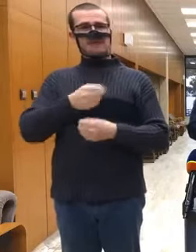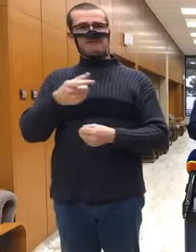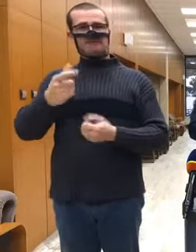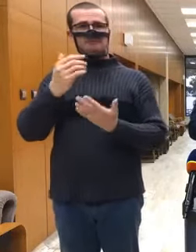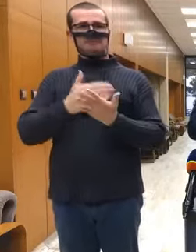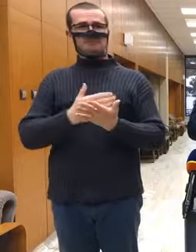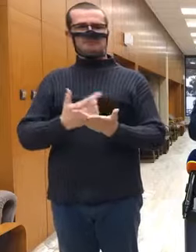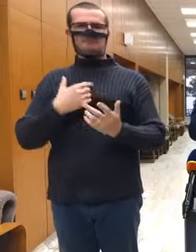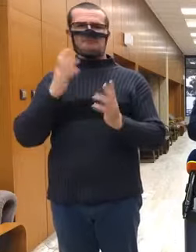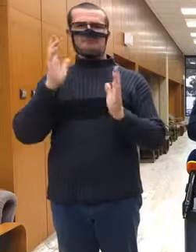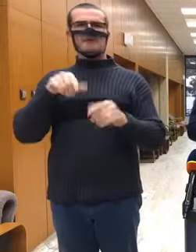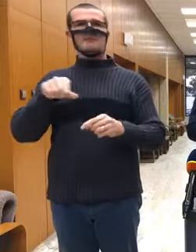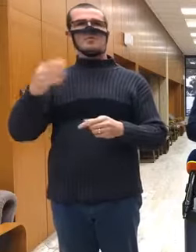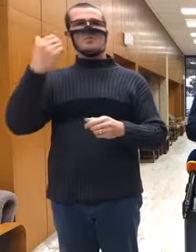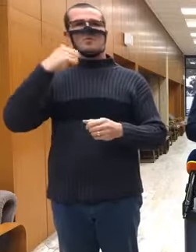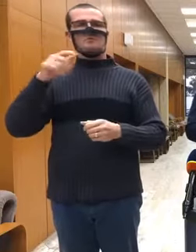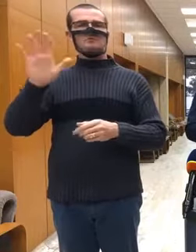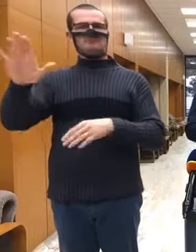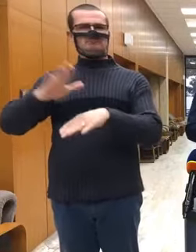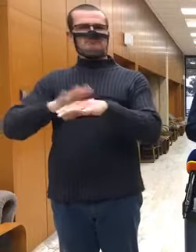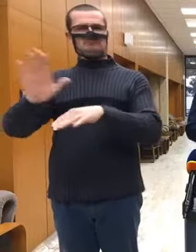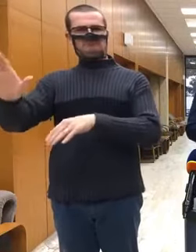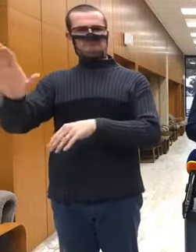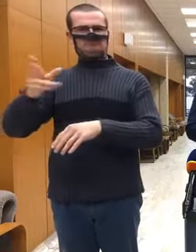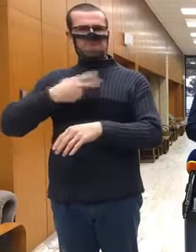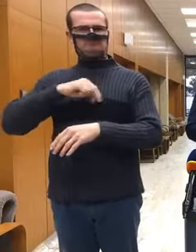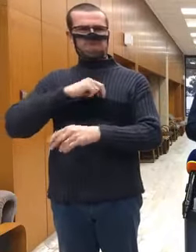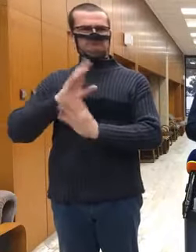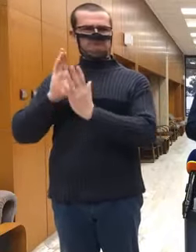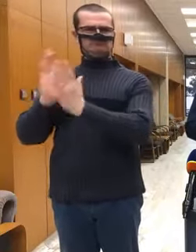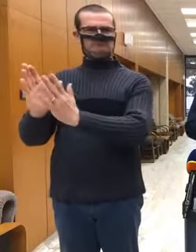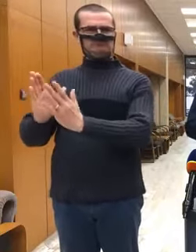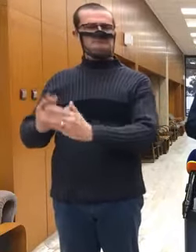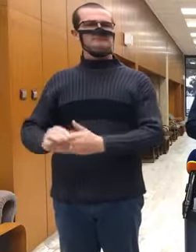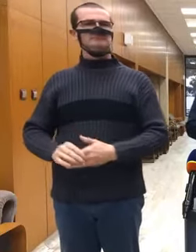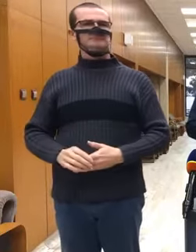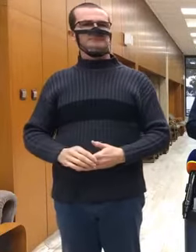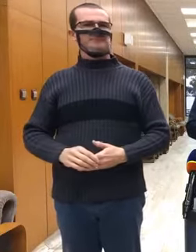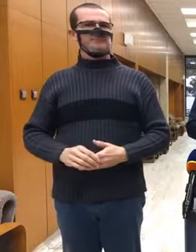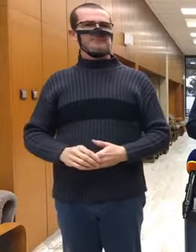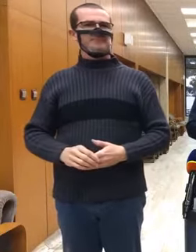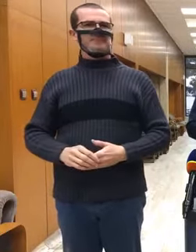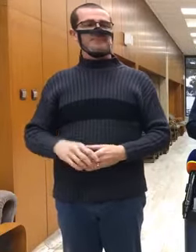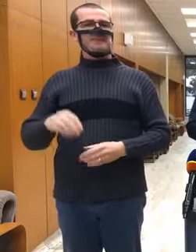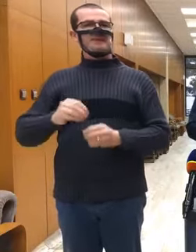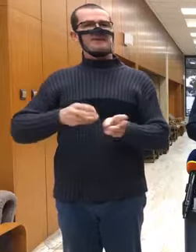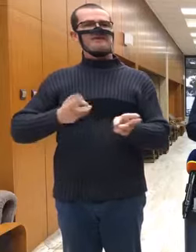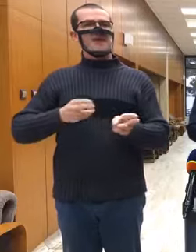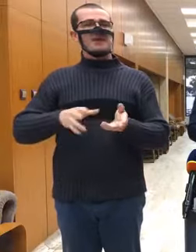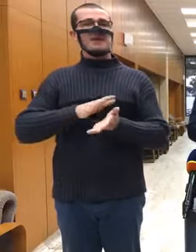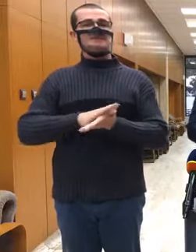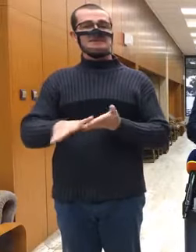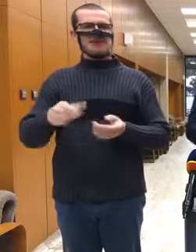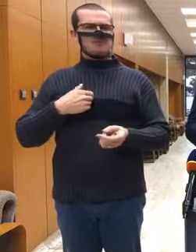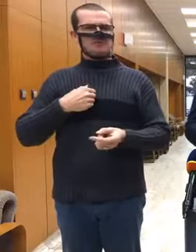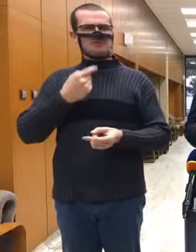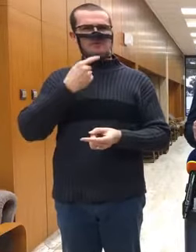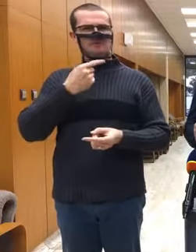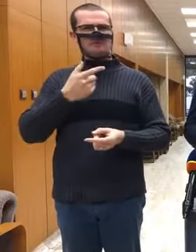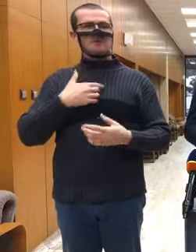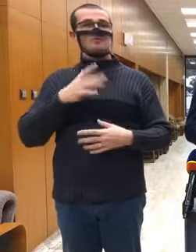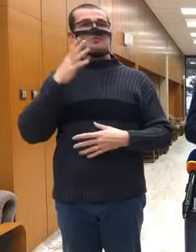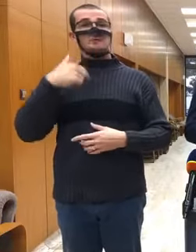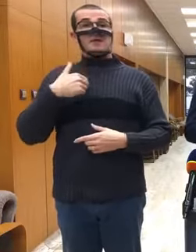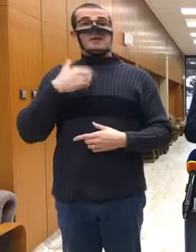Toto nechám na tých ľudí, ktorým to spadá do zodpovednosti. A tie vlaky zadarmo, ja som nepovedal, že to budem